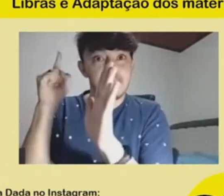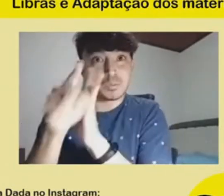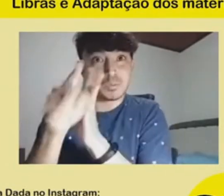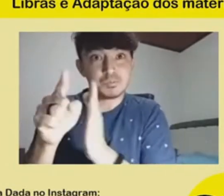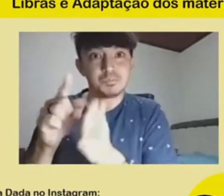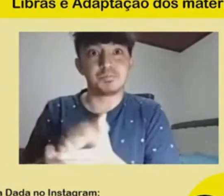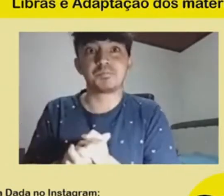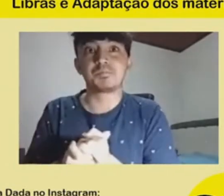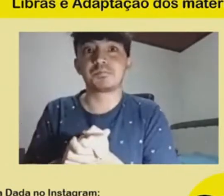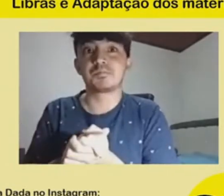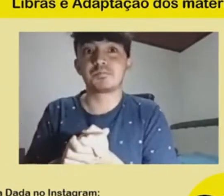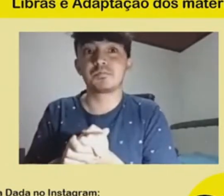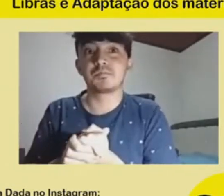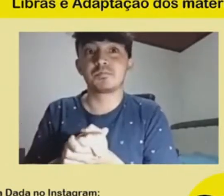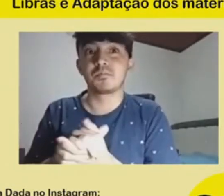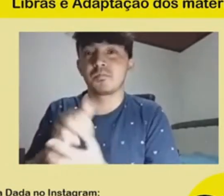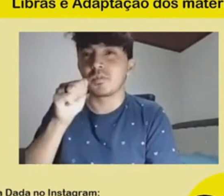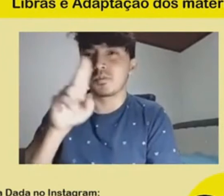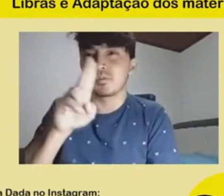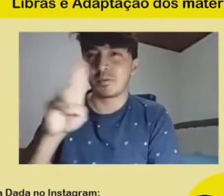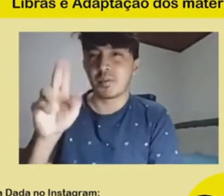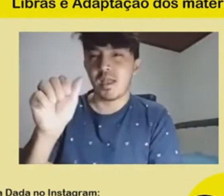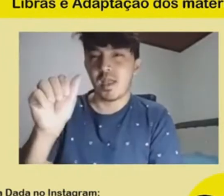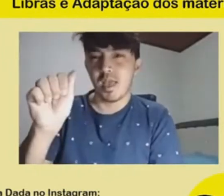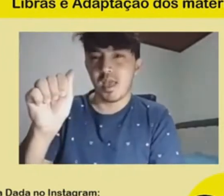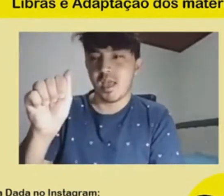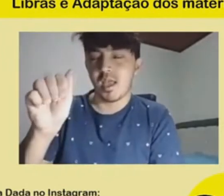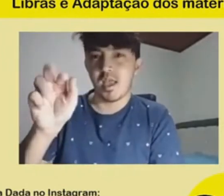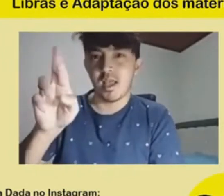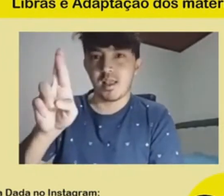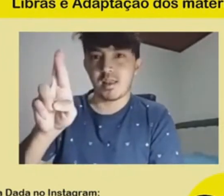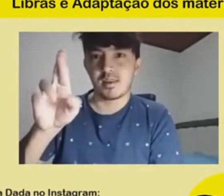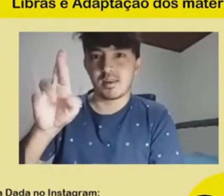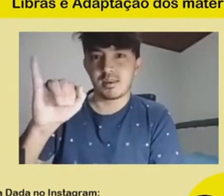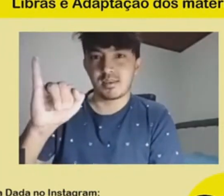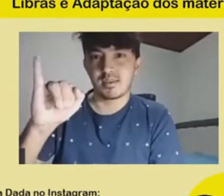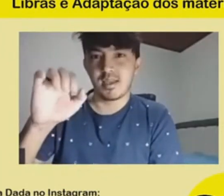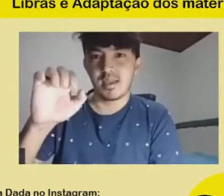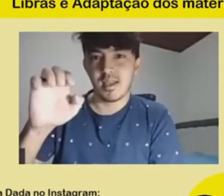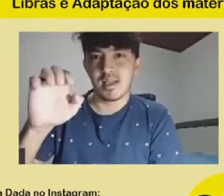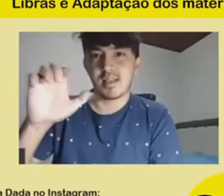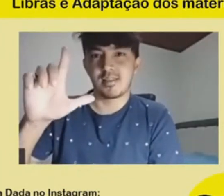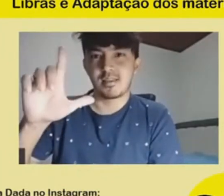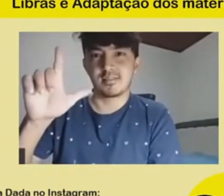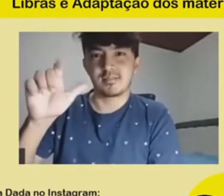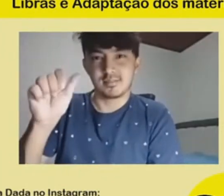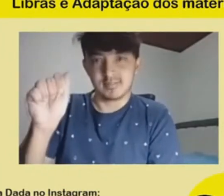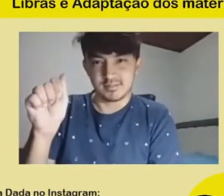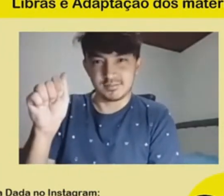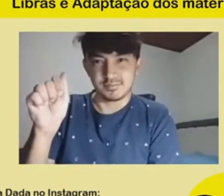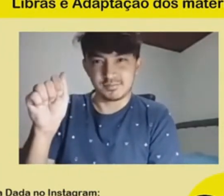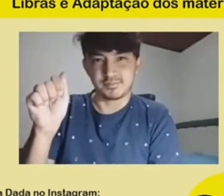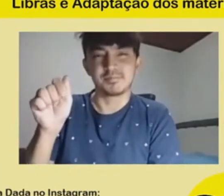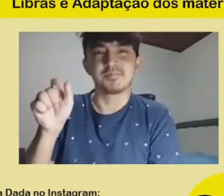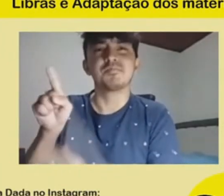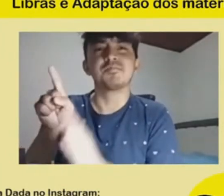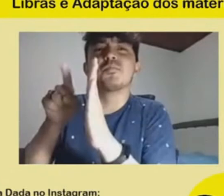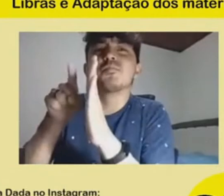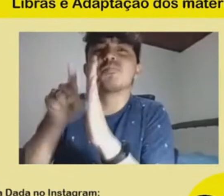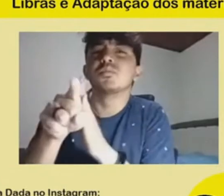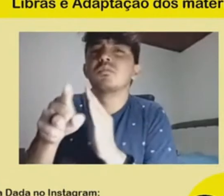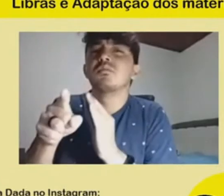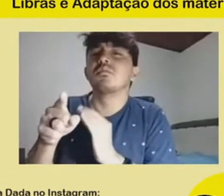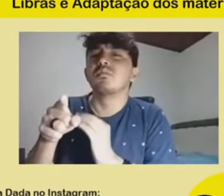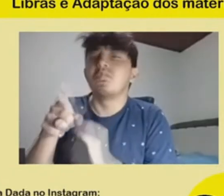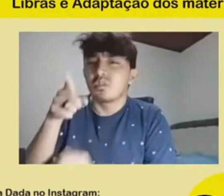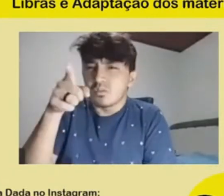Acho que nós só temos mais 2 perguntas só e depois terminamos. Então a pergunta agora é